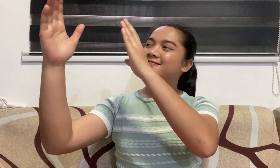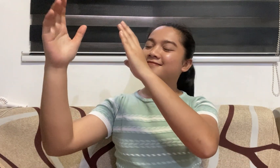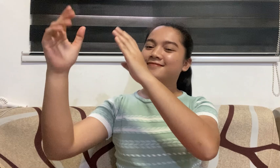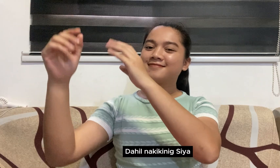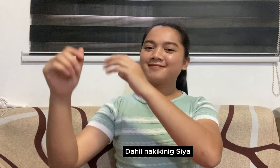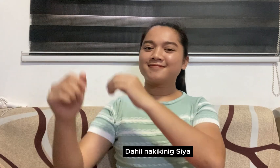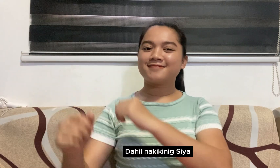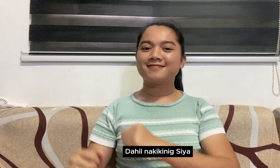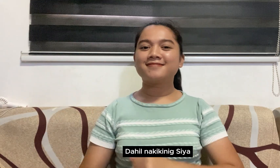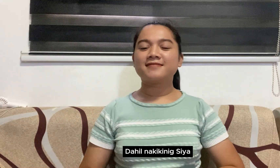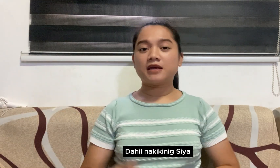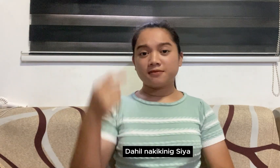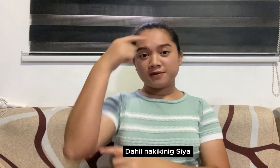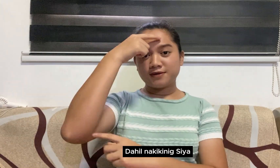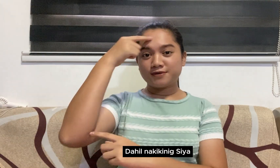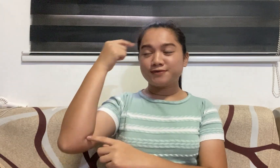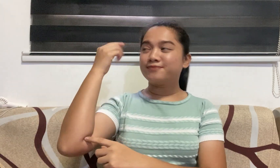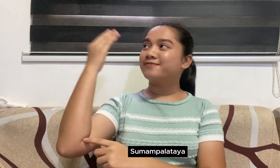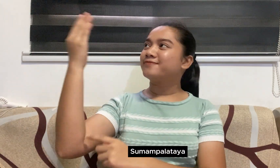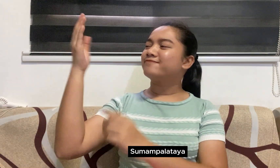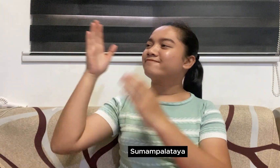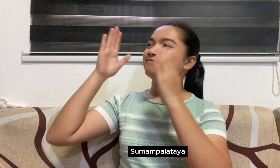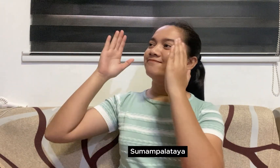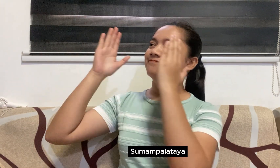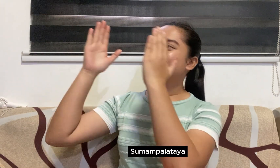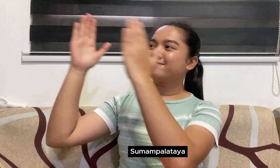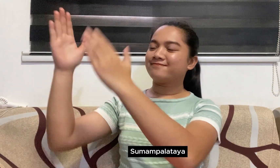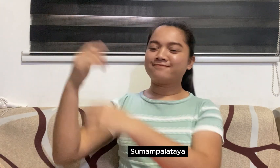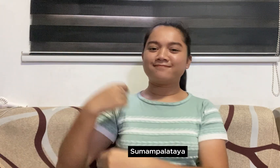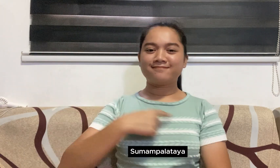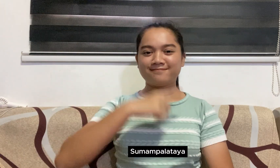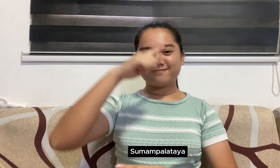Dahil nakikinig siya, sumampalataya.